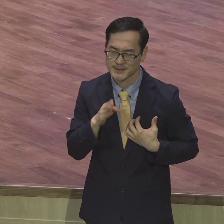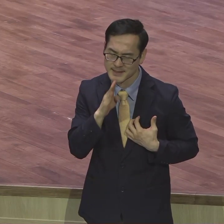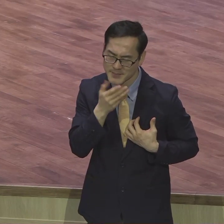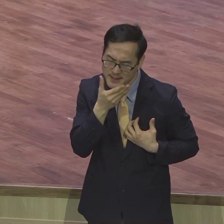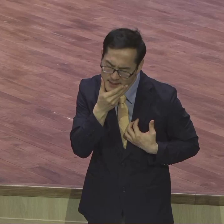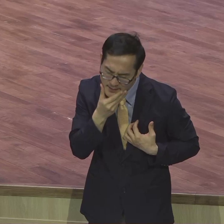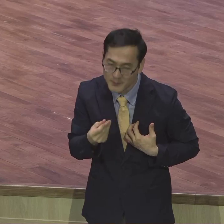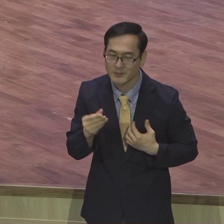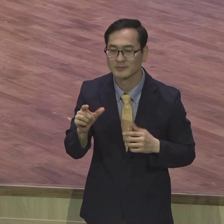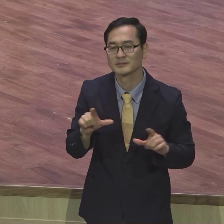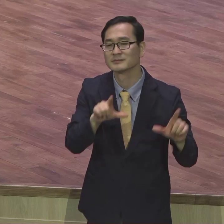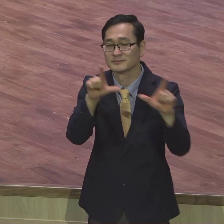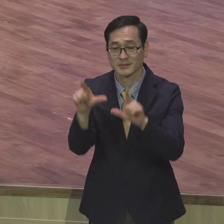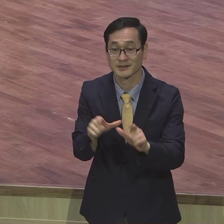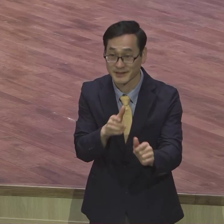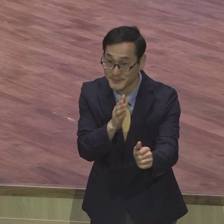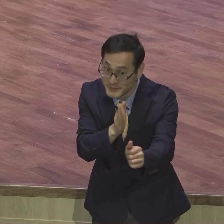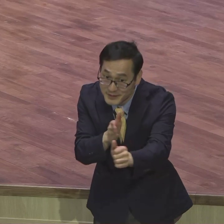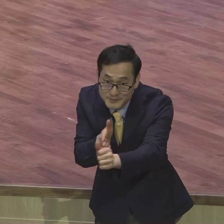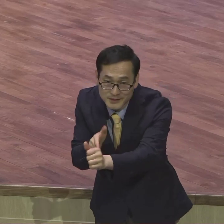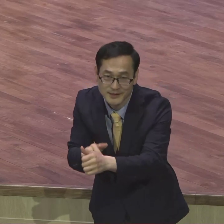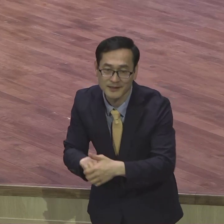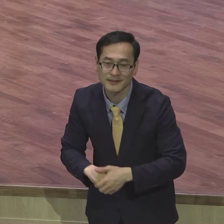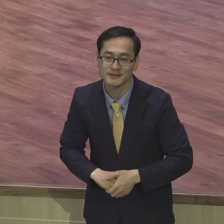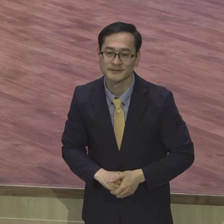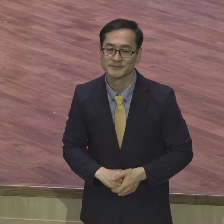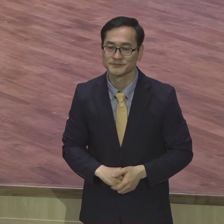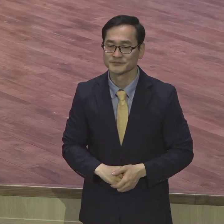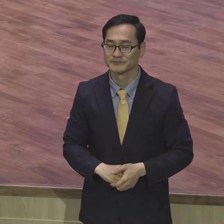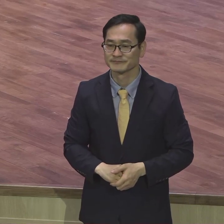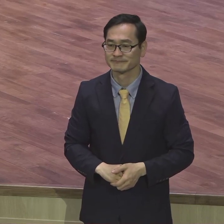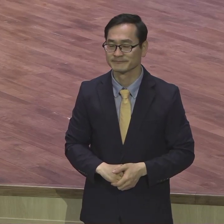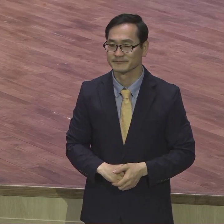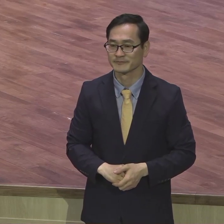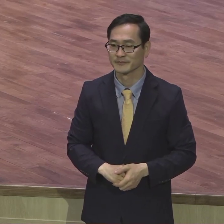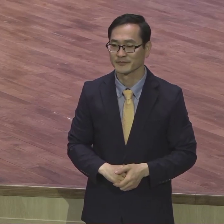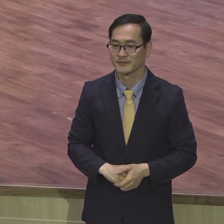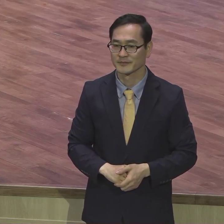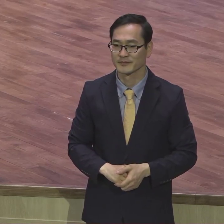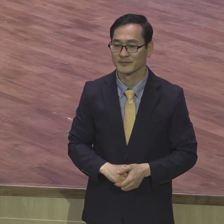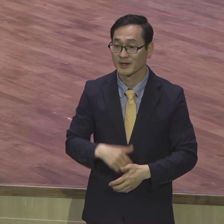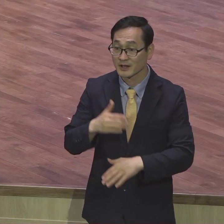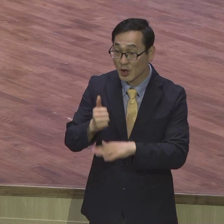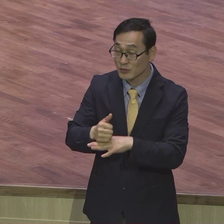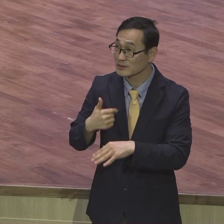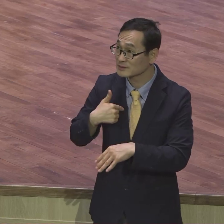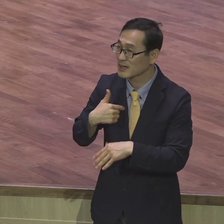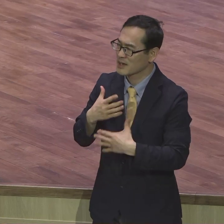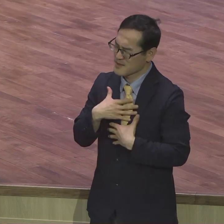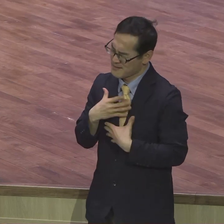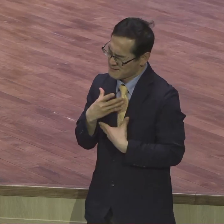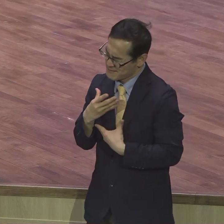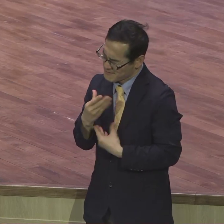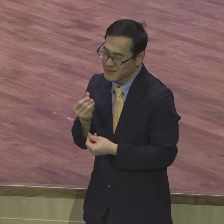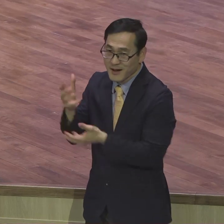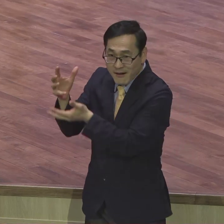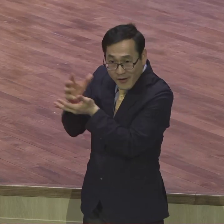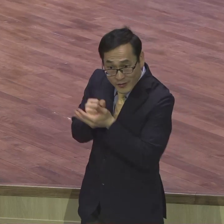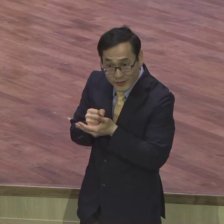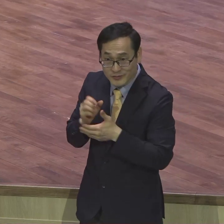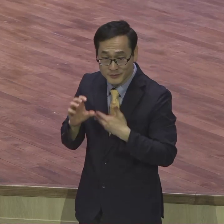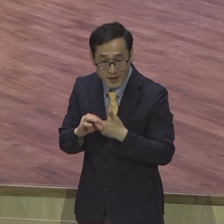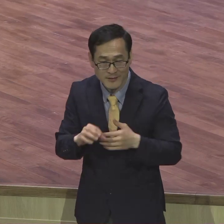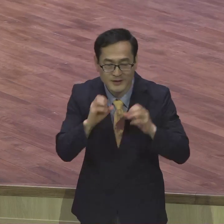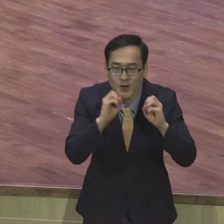바랍니다. 이런 응답을 만나는 사람에게 전하는 것이 뭐요? 전도입니다. 이런 내가